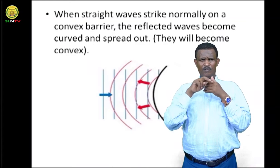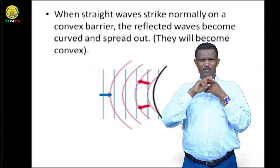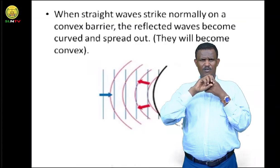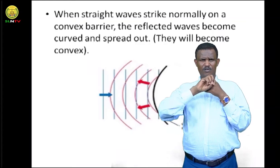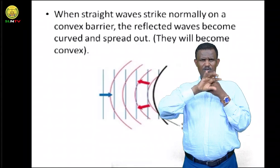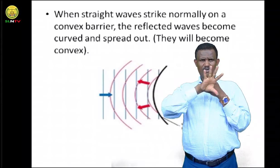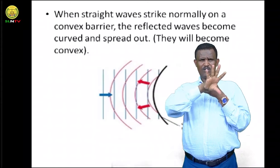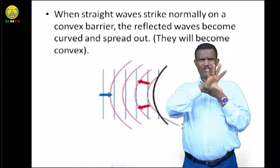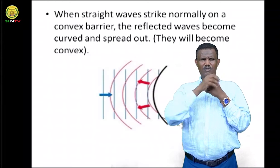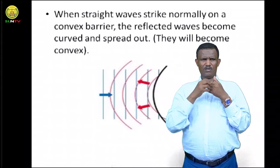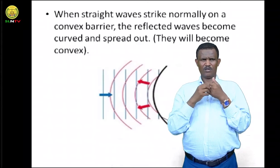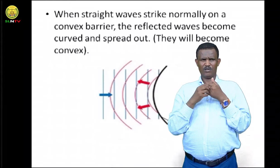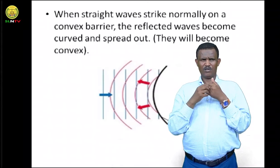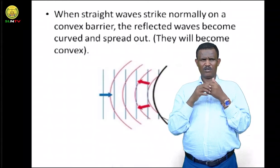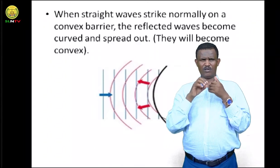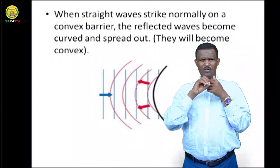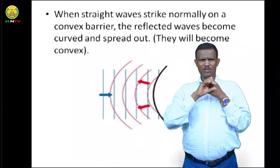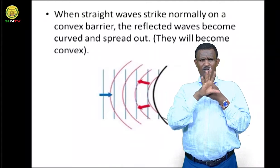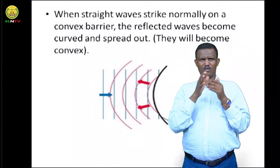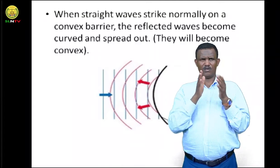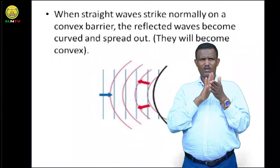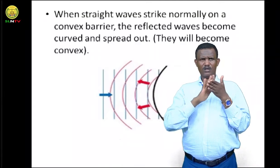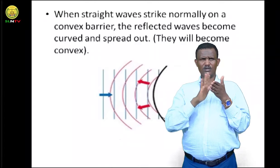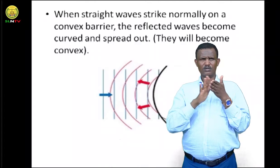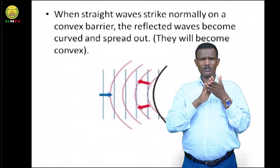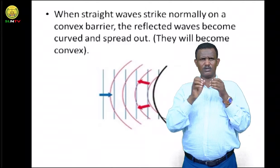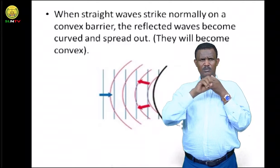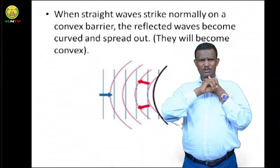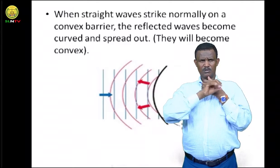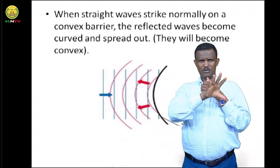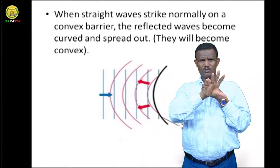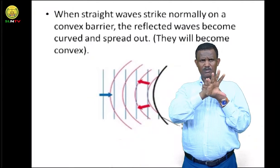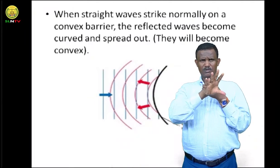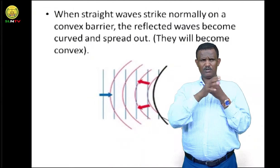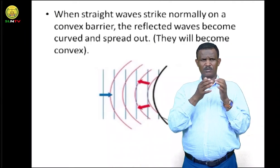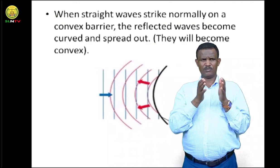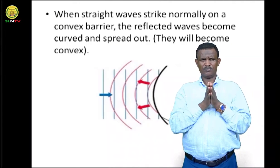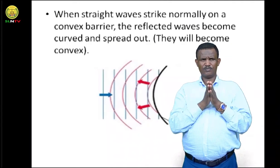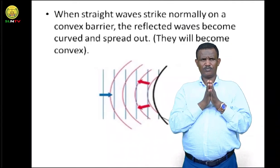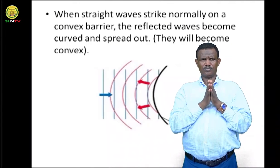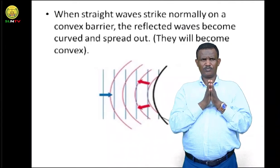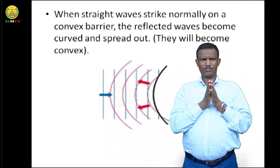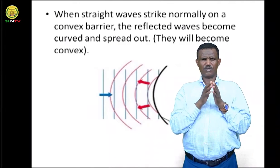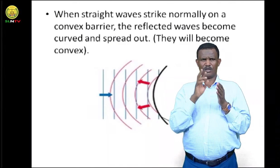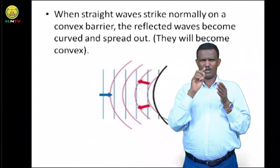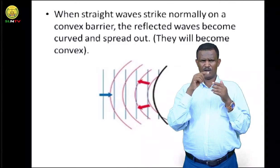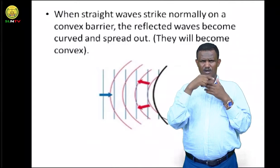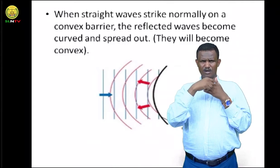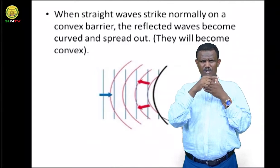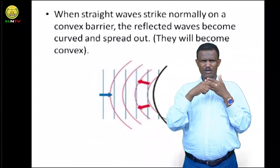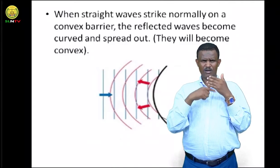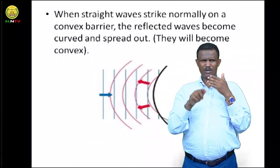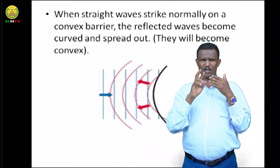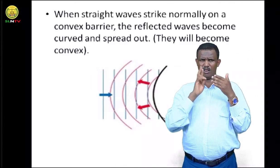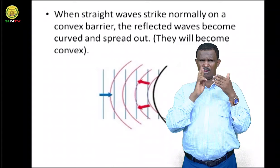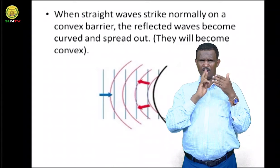reflected waves come careful and spread out waxay u muuqataa markay dib u soo noqotay waa xariiqaha casaanku waa reflection-kii iyo